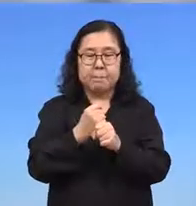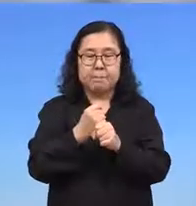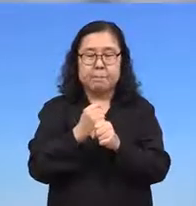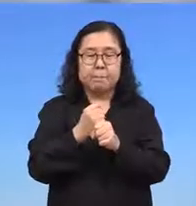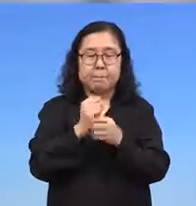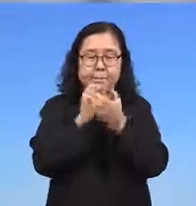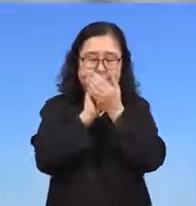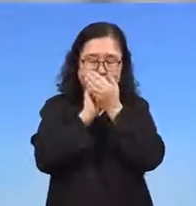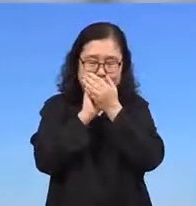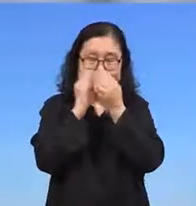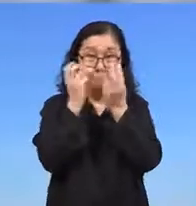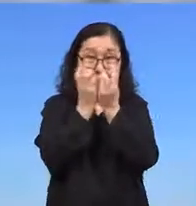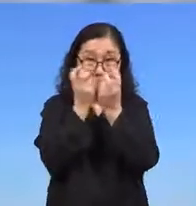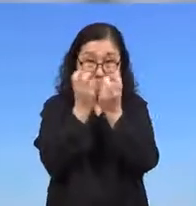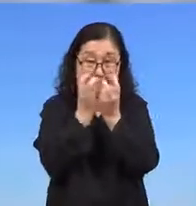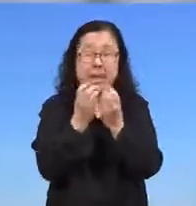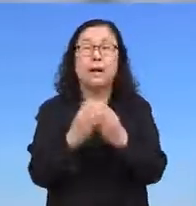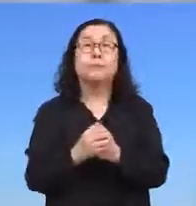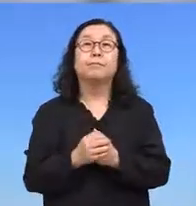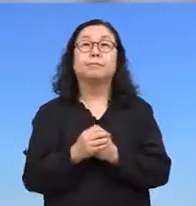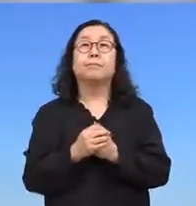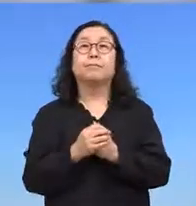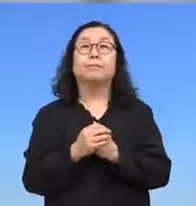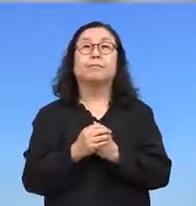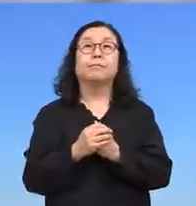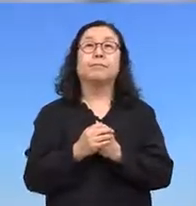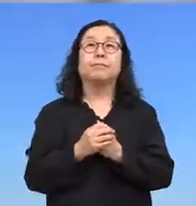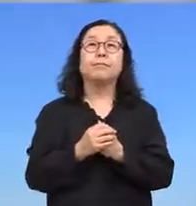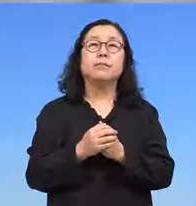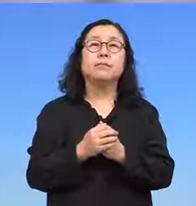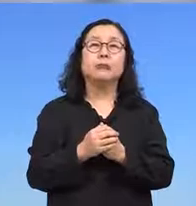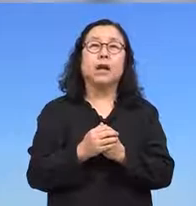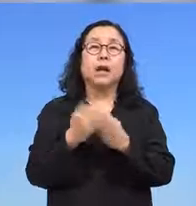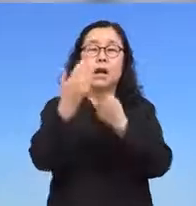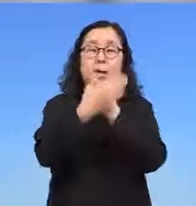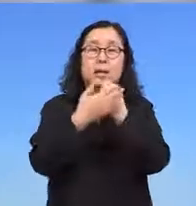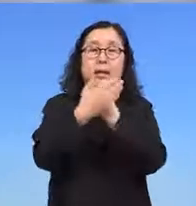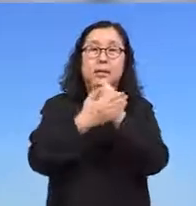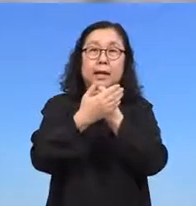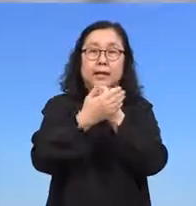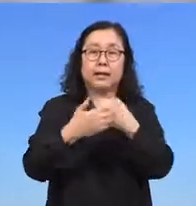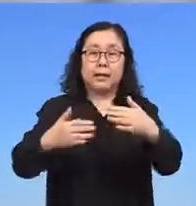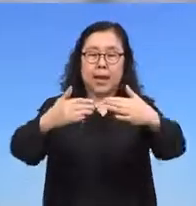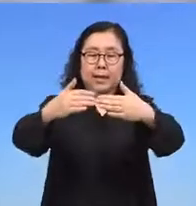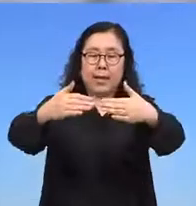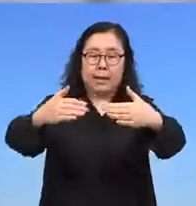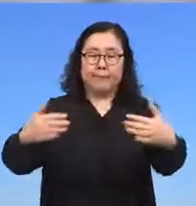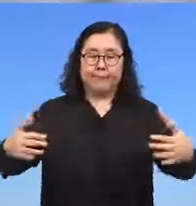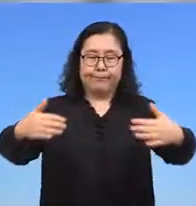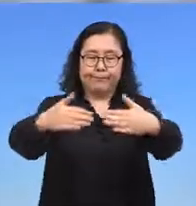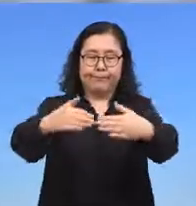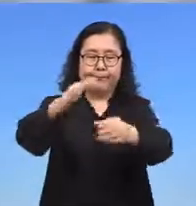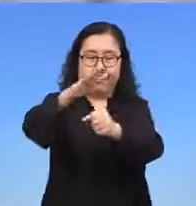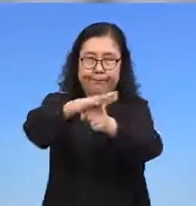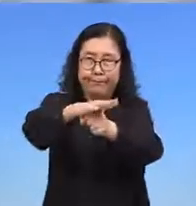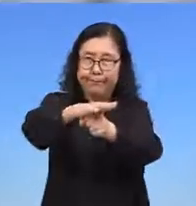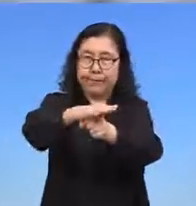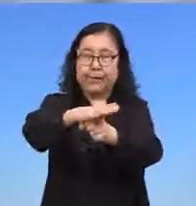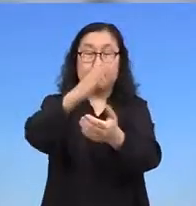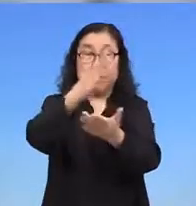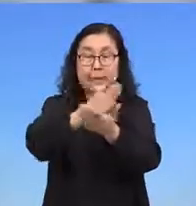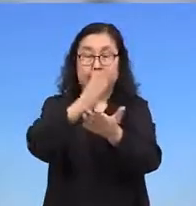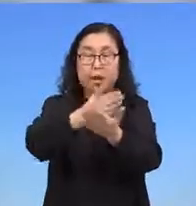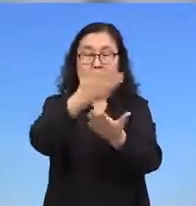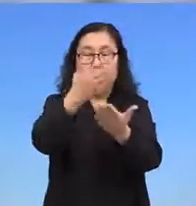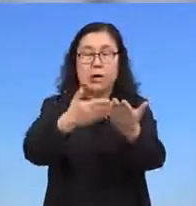비결이에요. 그런가 하면은 또 한 가지, 제가 늘 부탁드리는 게 있잖아요. 은혜는 가두어 두지 말라고, 가두어 두면 안